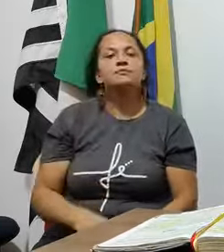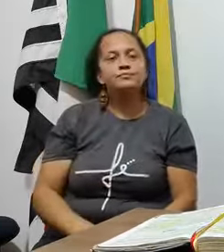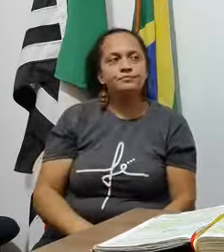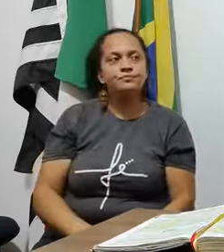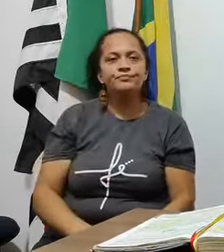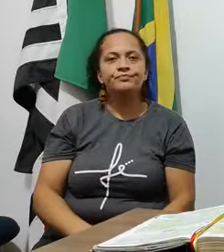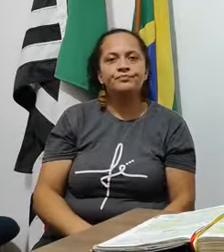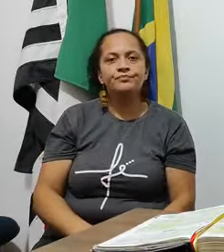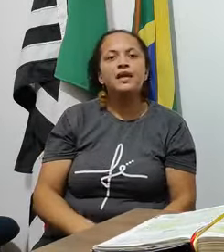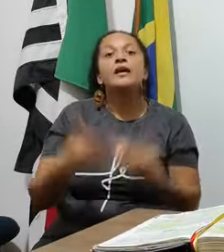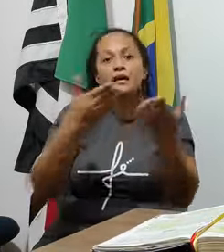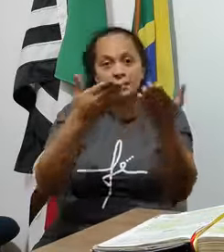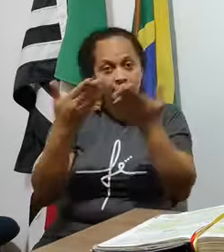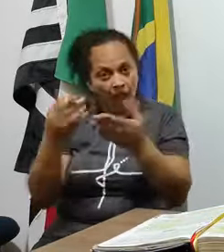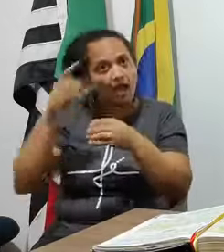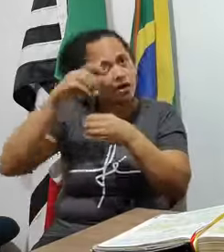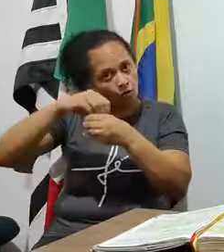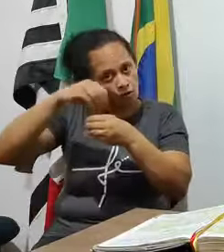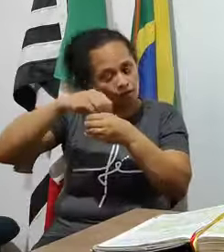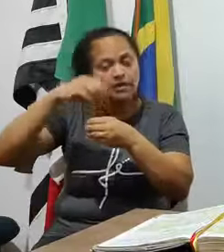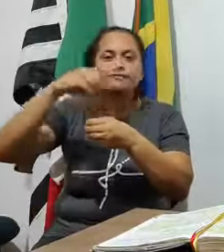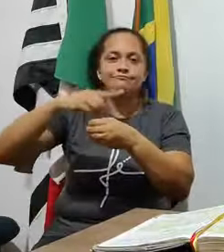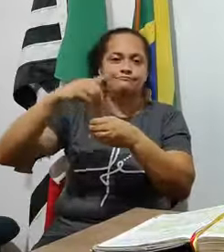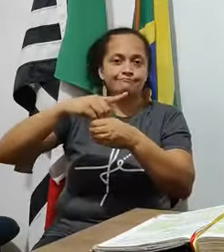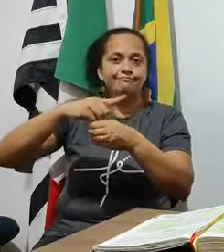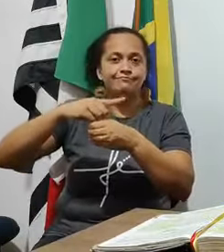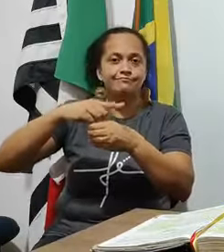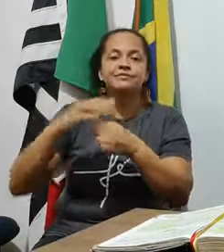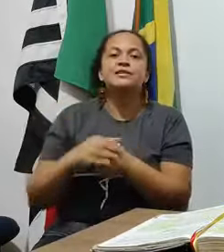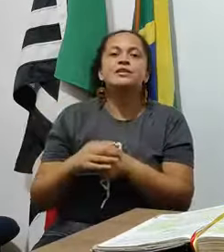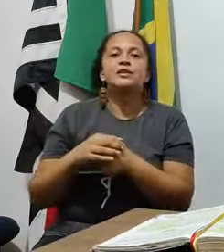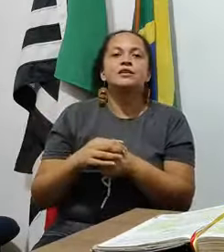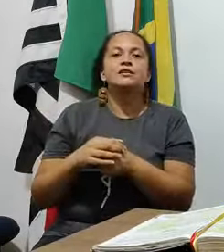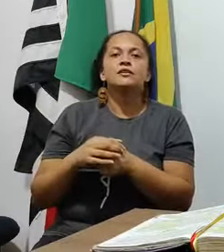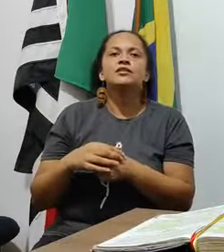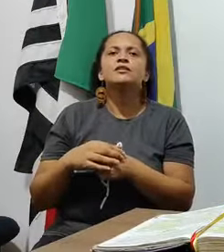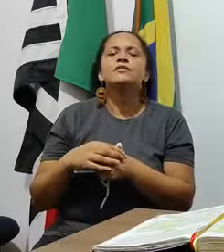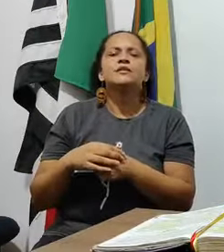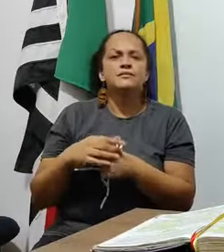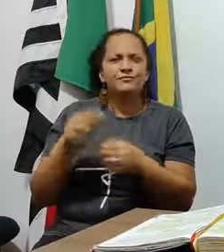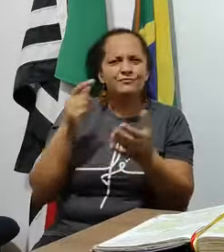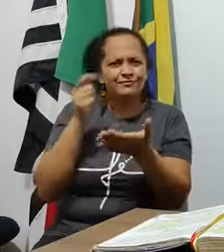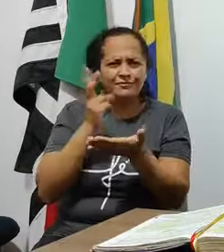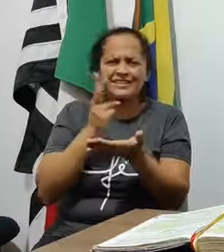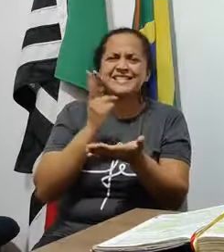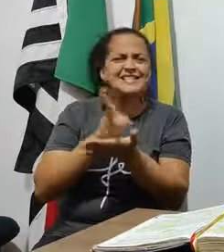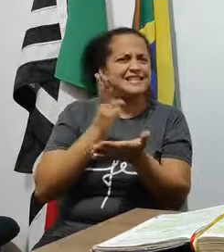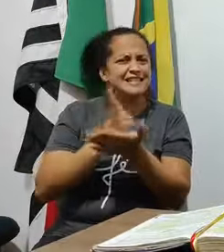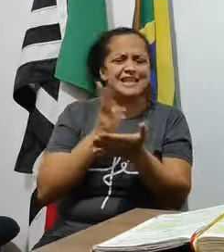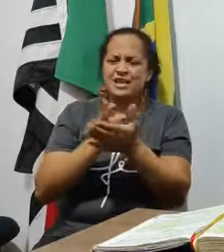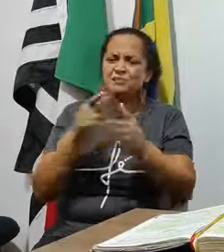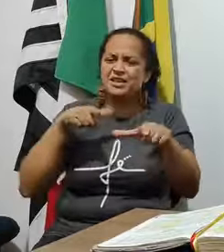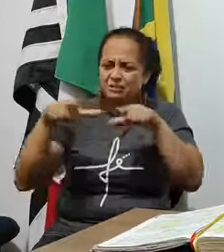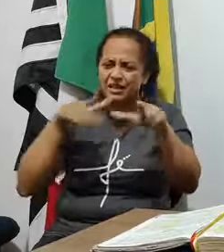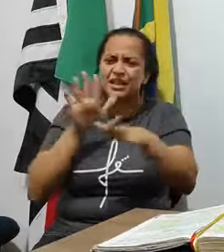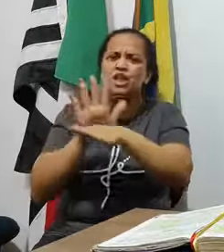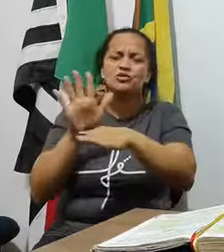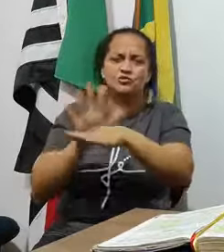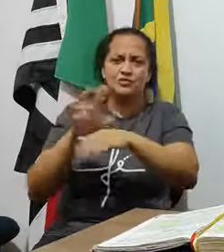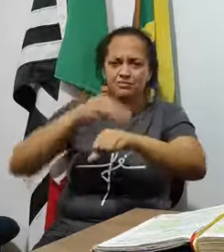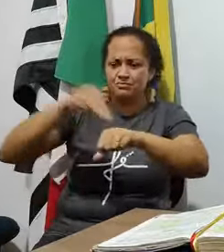vamos trazer nossos dízimos e ofertas, vamos continuar o nosso trabalho de sustento missionário